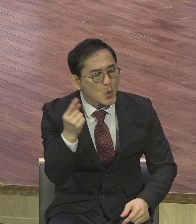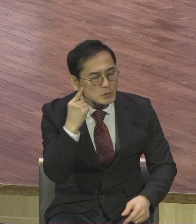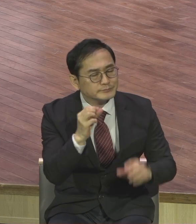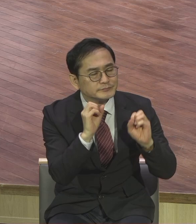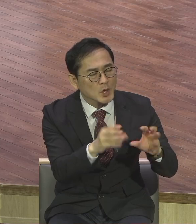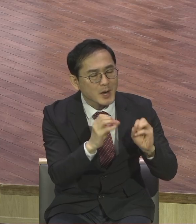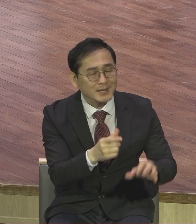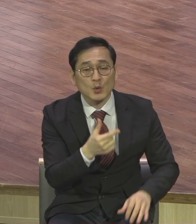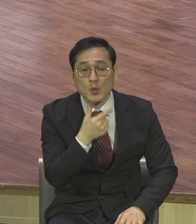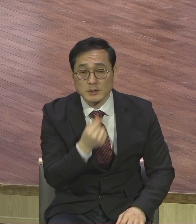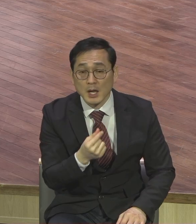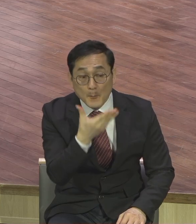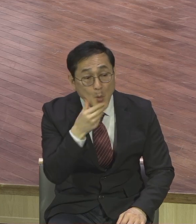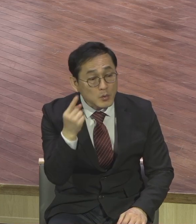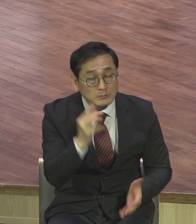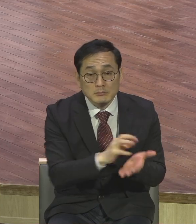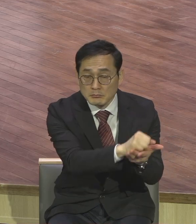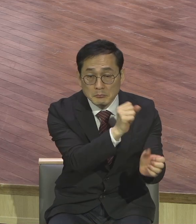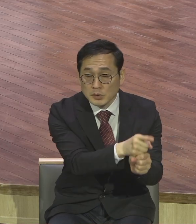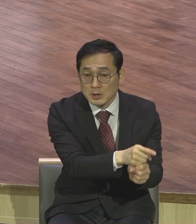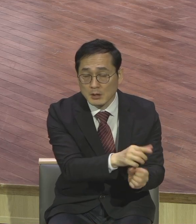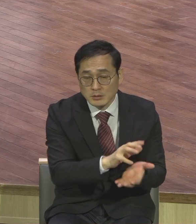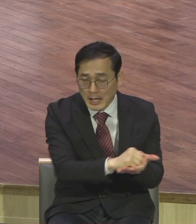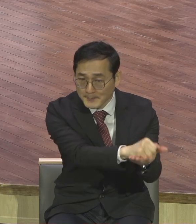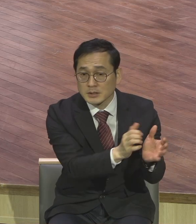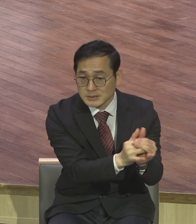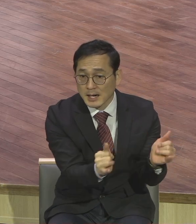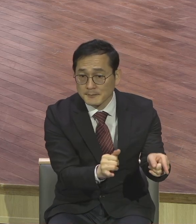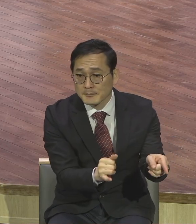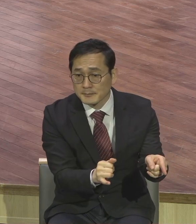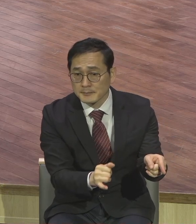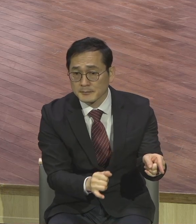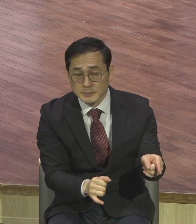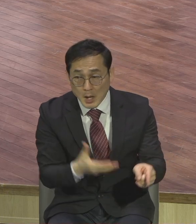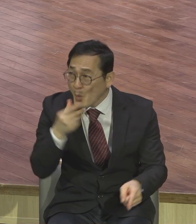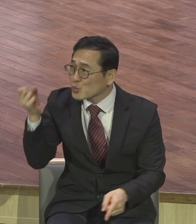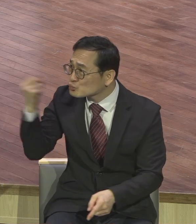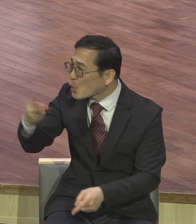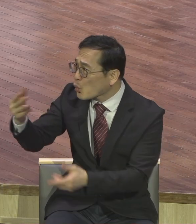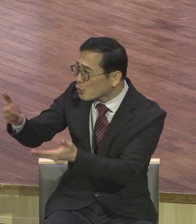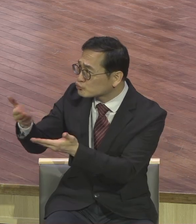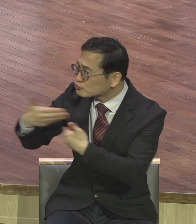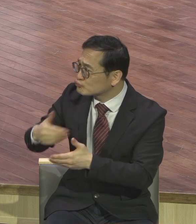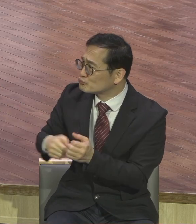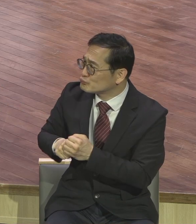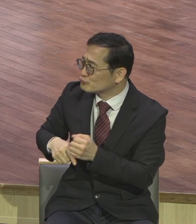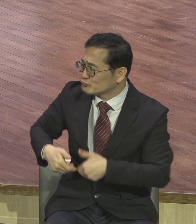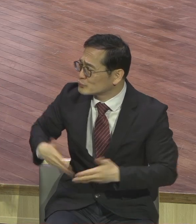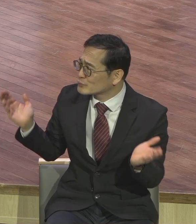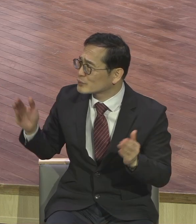이미 복음을 받은 자들이 로마 교인들에게 뭣도 복음 전한단 말이냐?